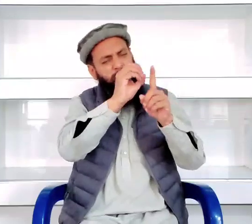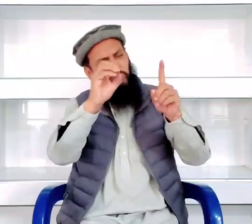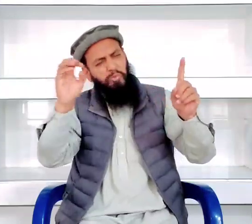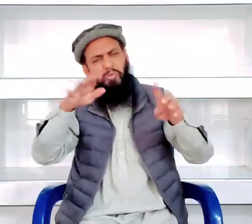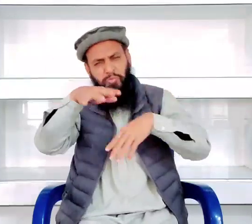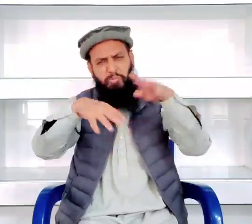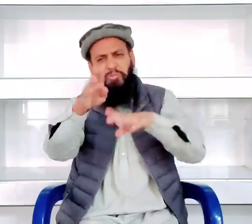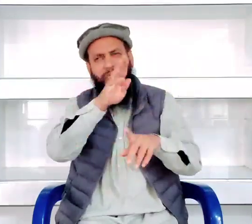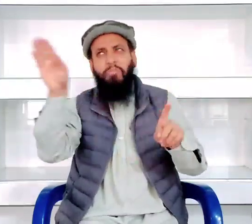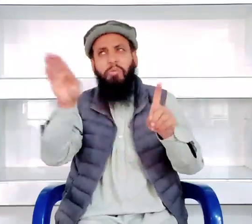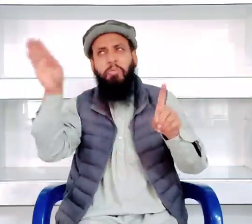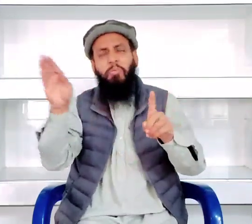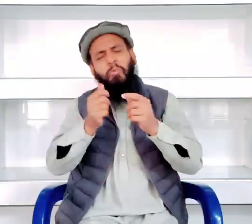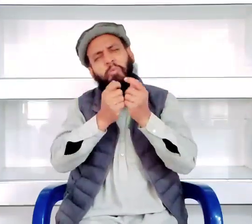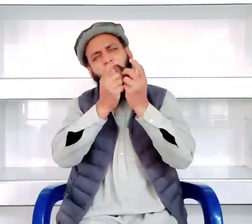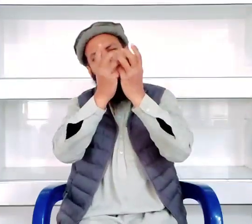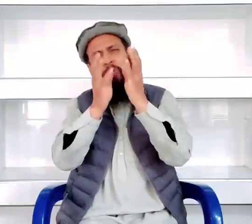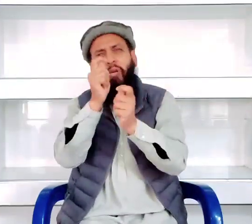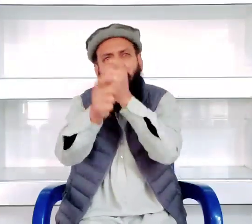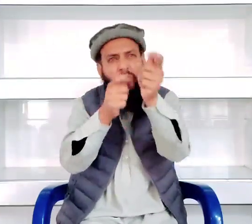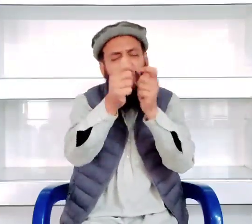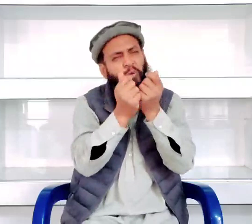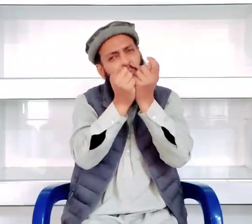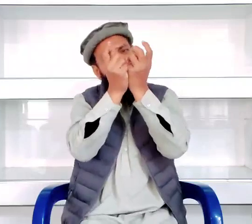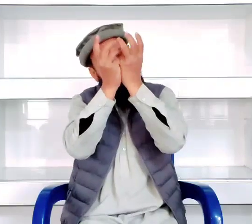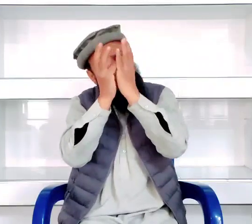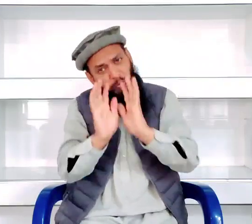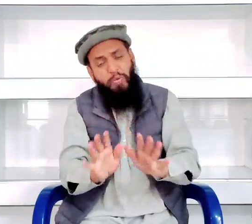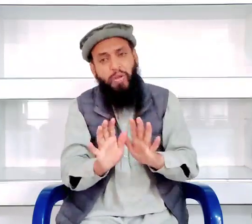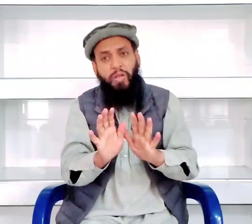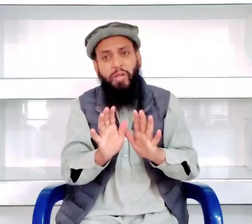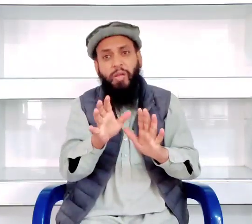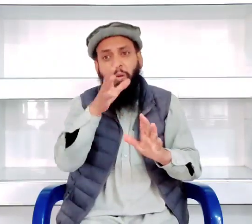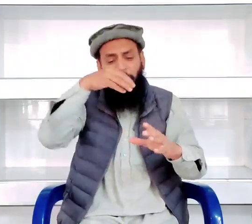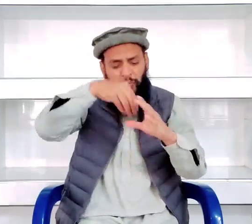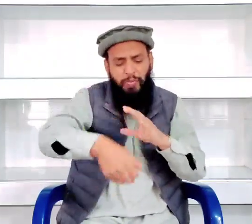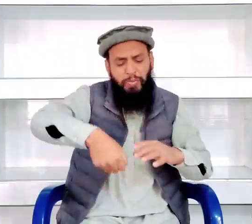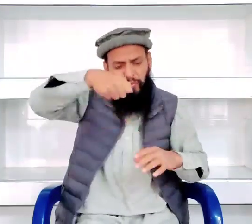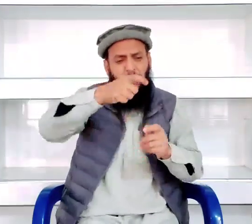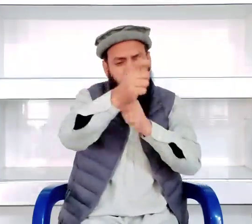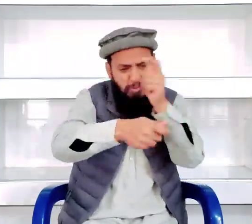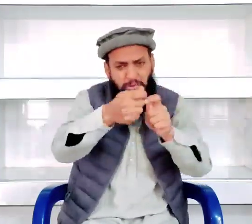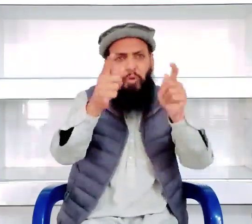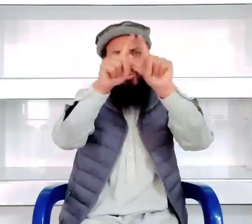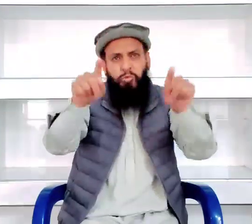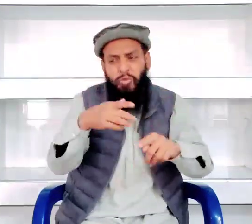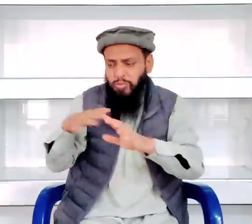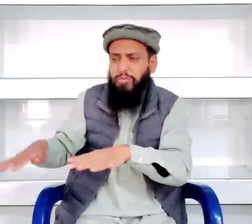اندر جاؤ خریدو فروخت کرو اپنا سامان بیچو یا اپنا سامان خریدو وہ